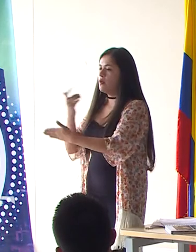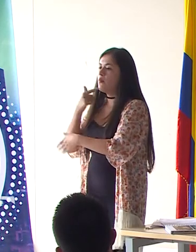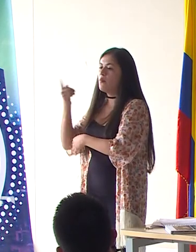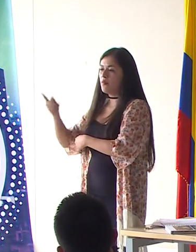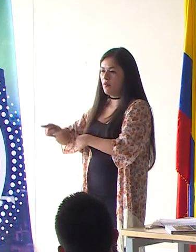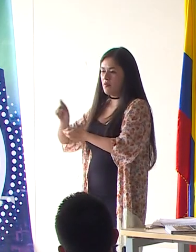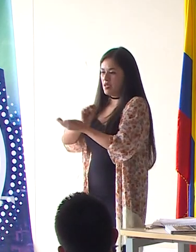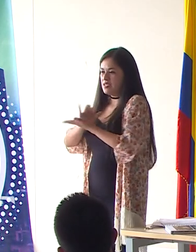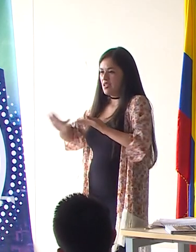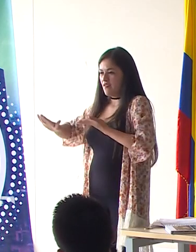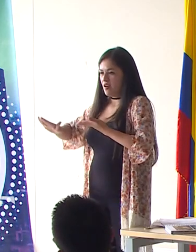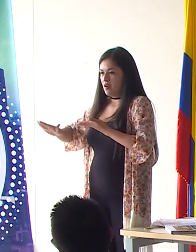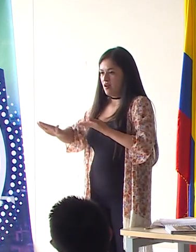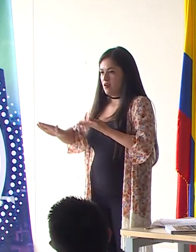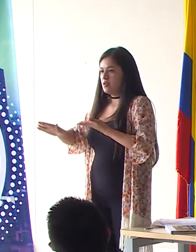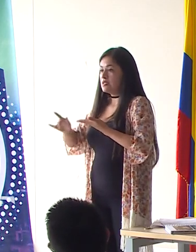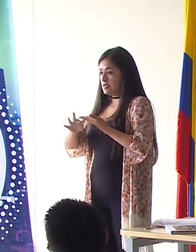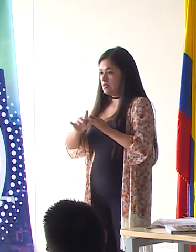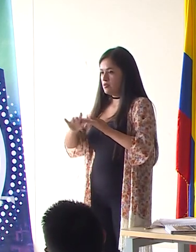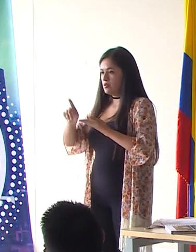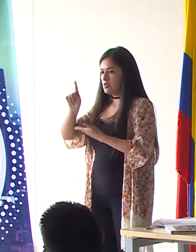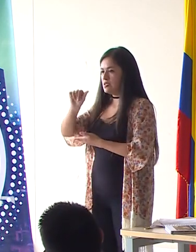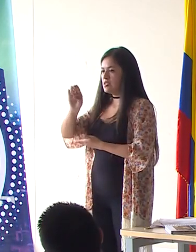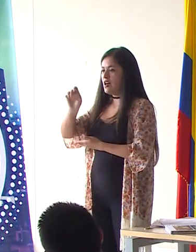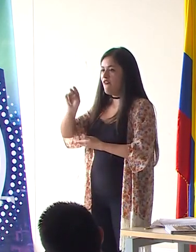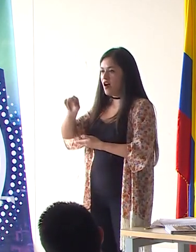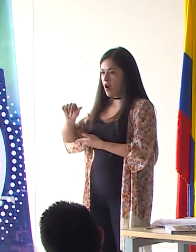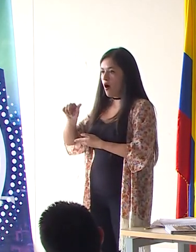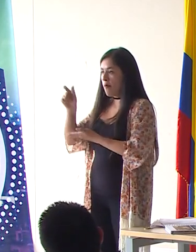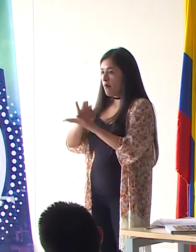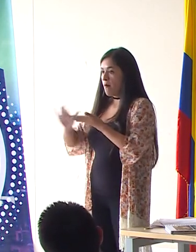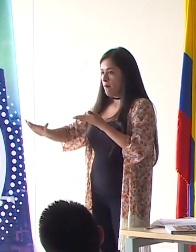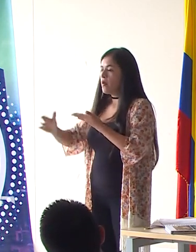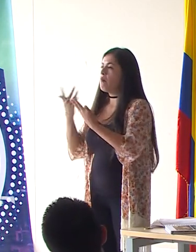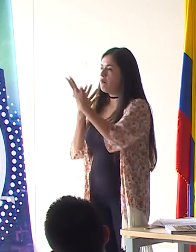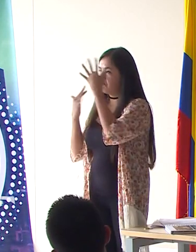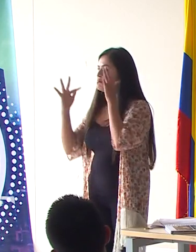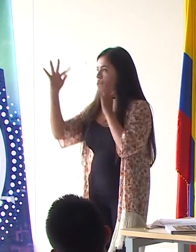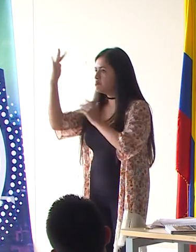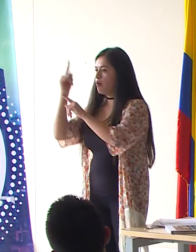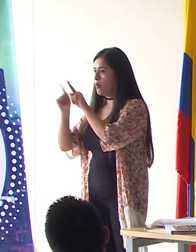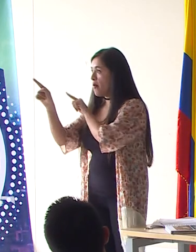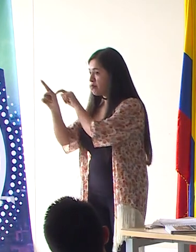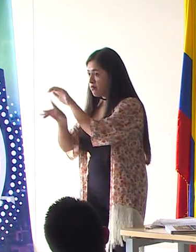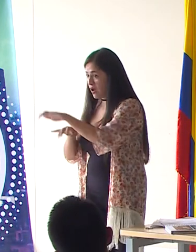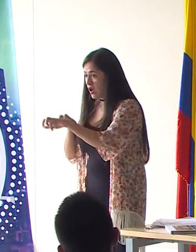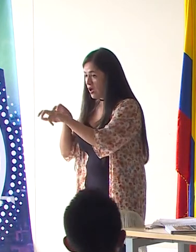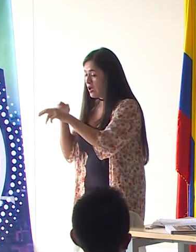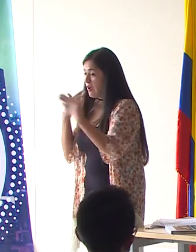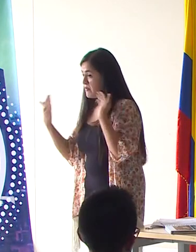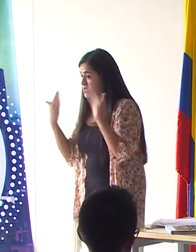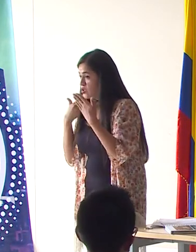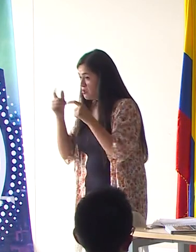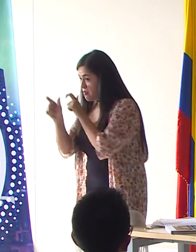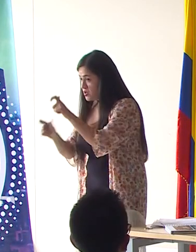completamente no es necesariamente la del campesino sino que es la de la agroindustria el cultivo de flores la de los trabajadores